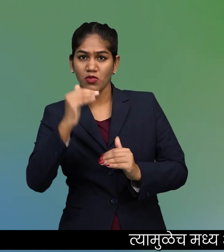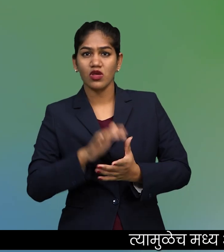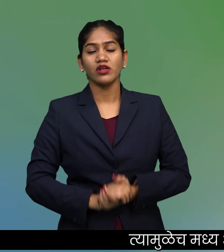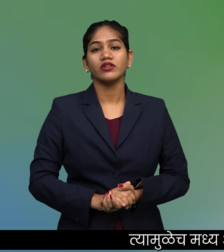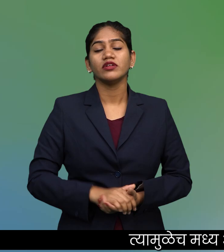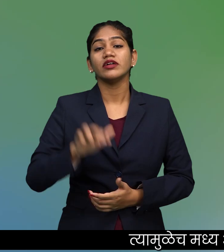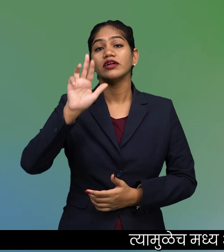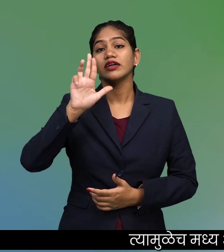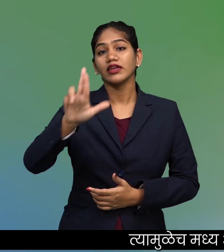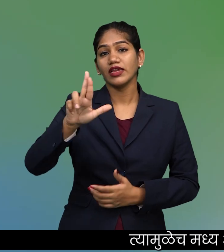विषुववृत्ताजवळ